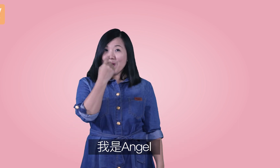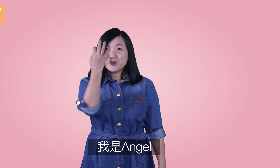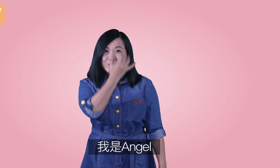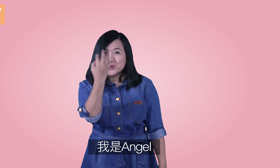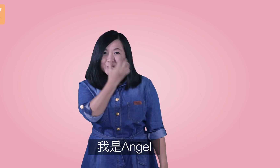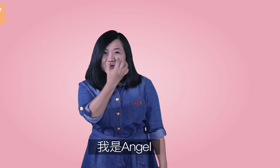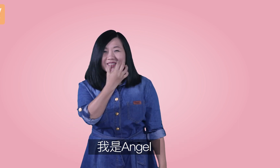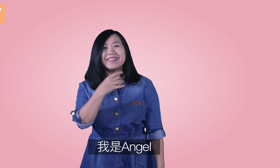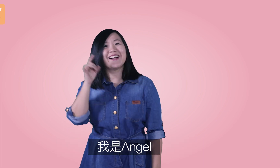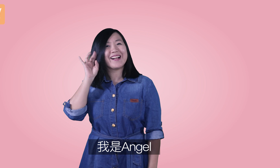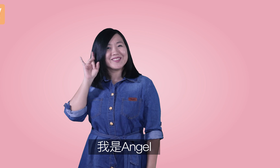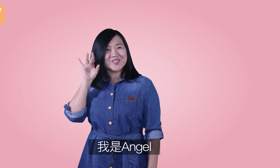我是 Angel 啊。